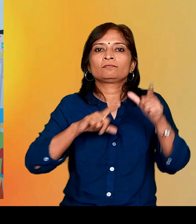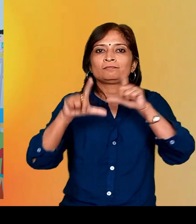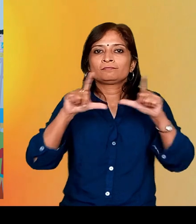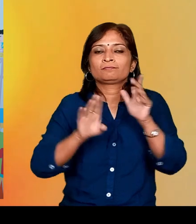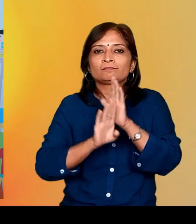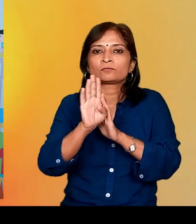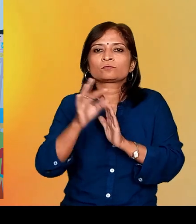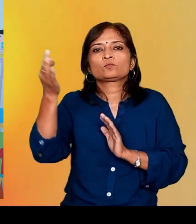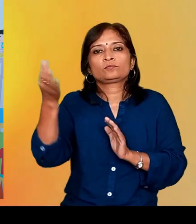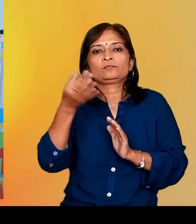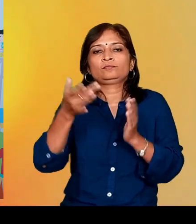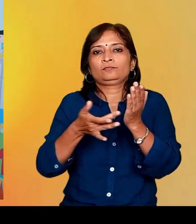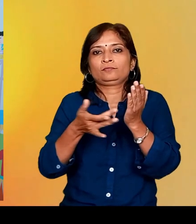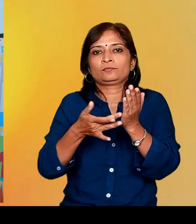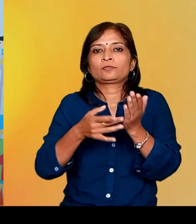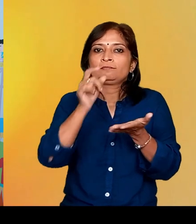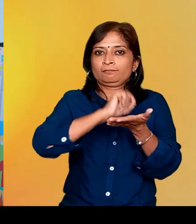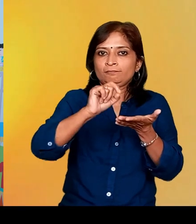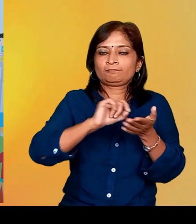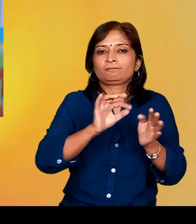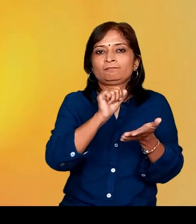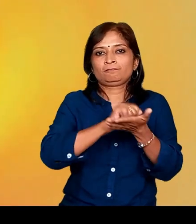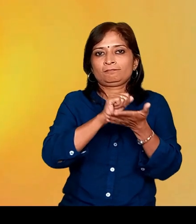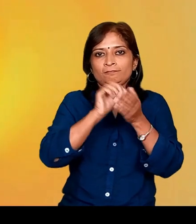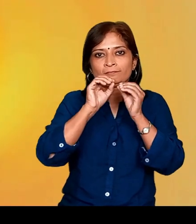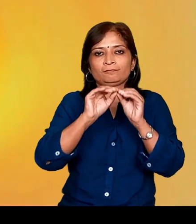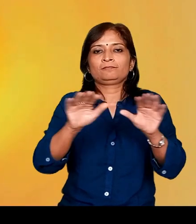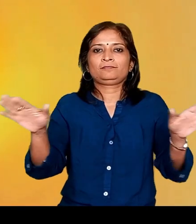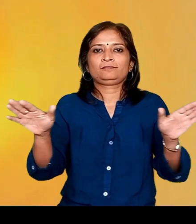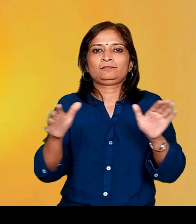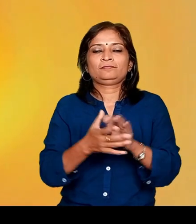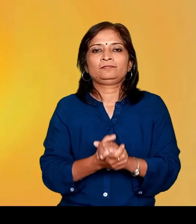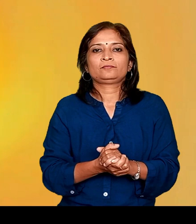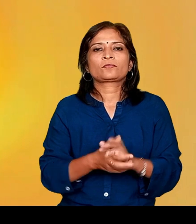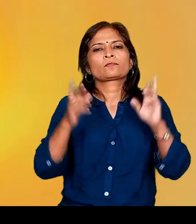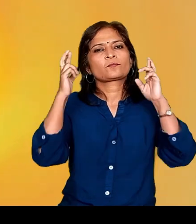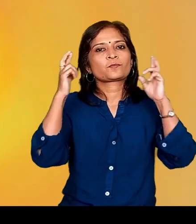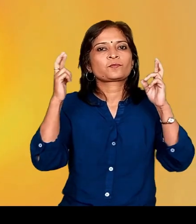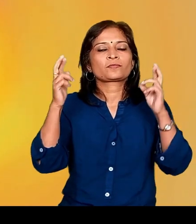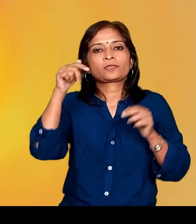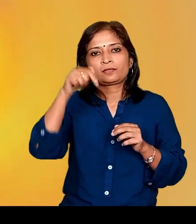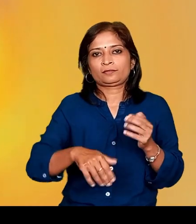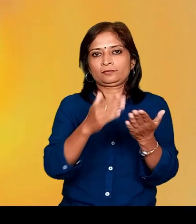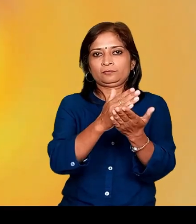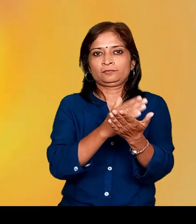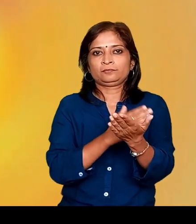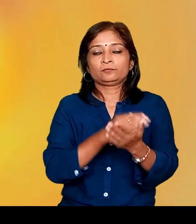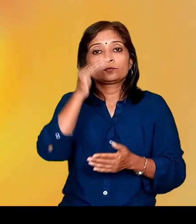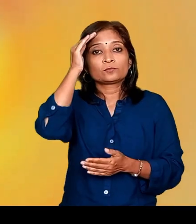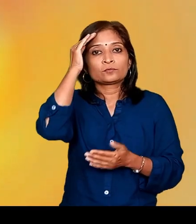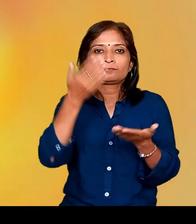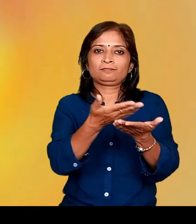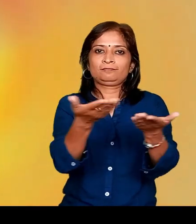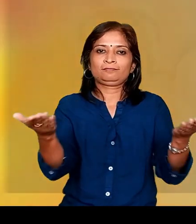नई नई तकनीकों का विकास कर उनका डॉक्यूमेंटेशन करना। उम्मीद करते हैं आज के कार्यक्रम में दी